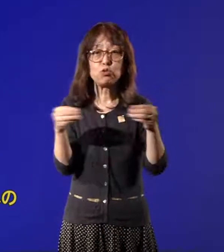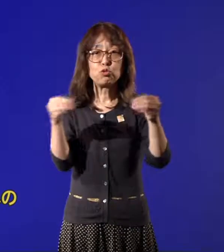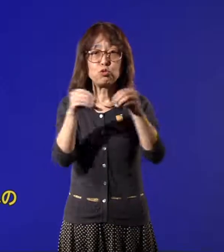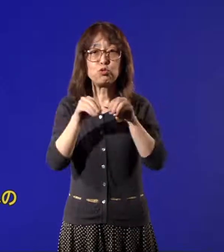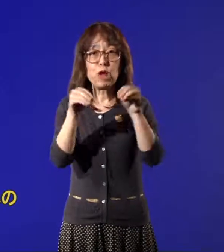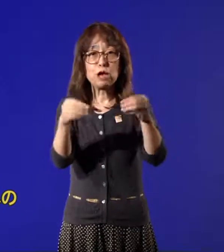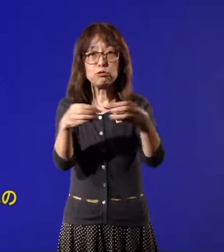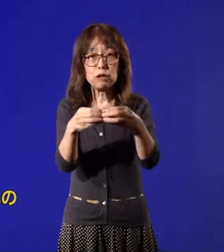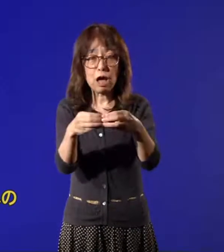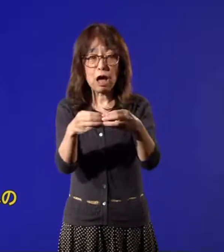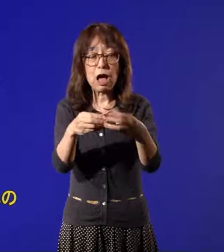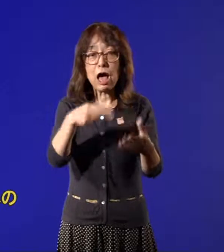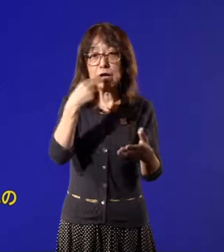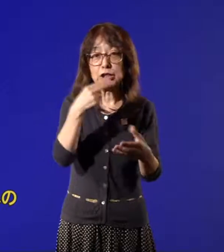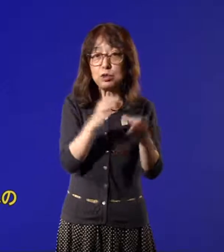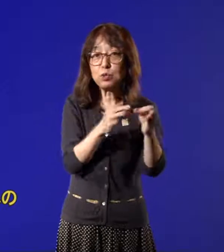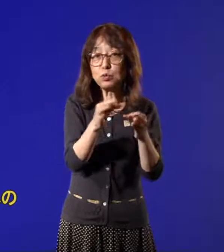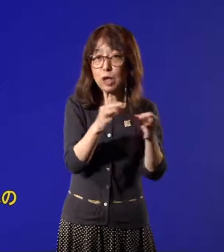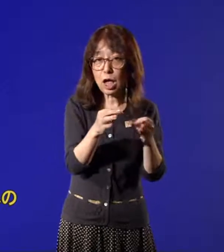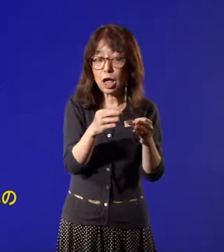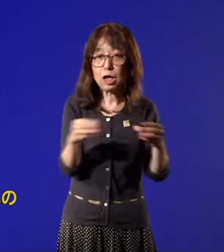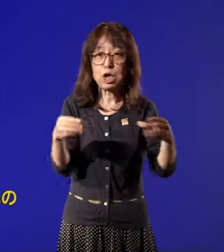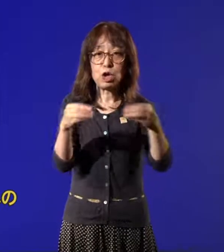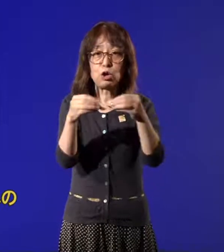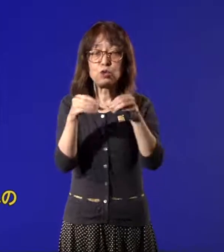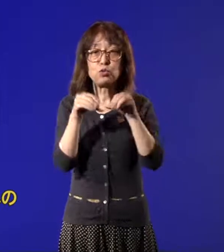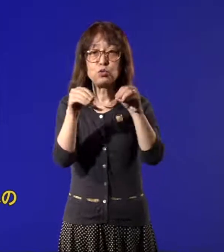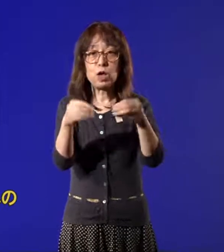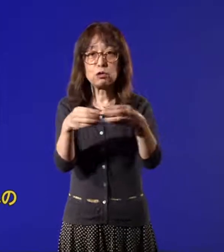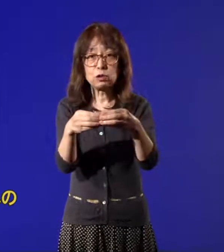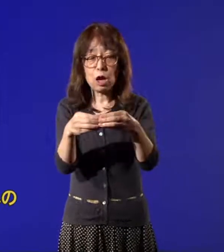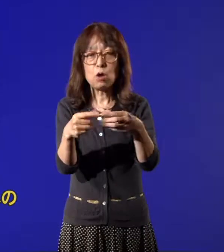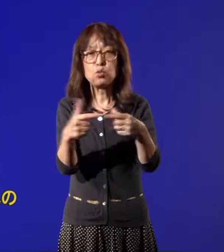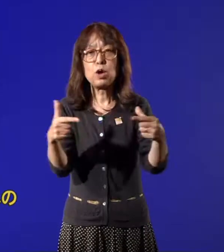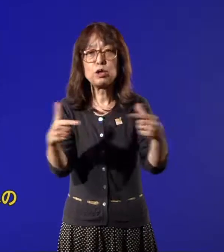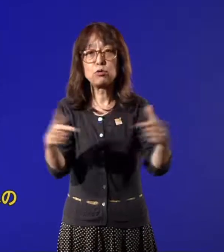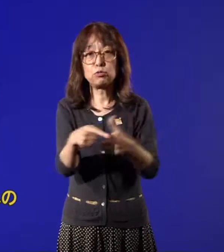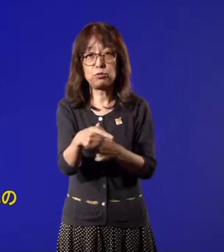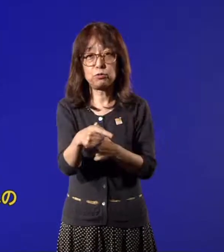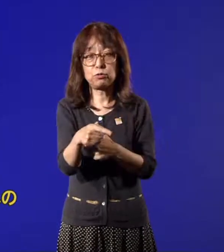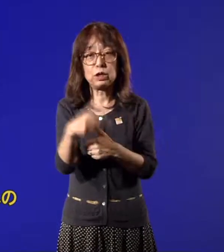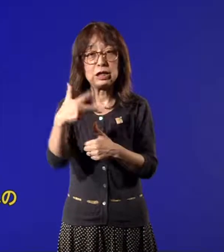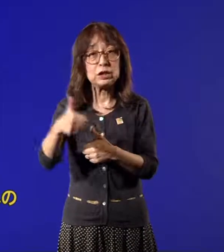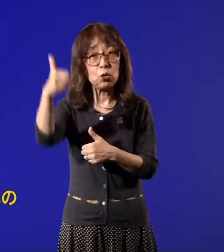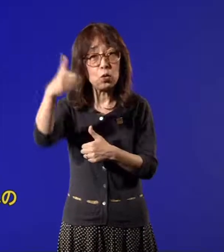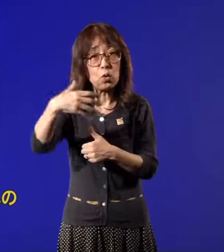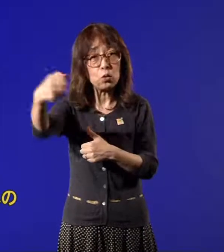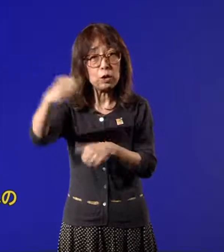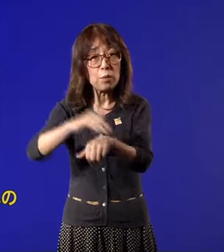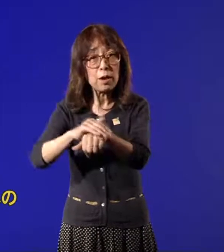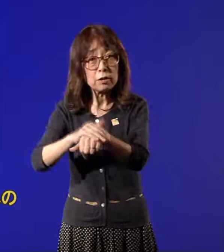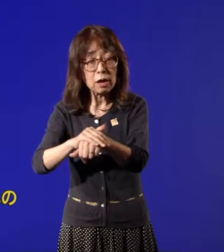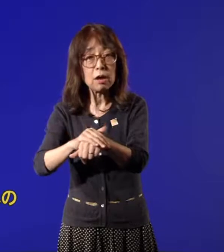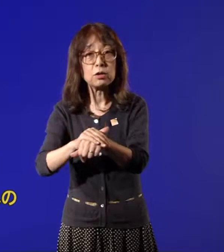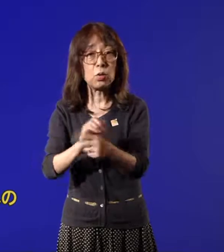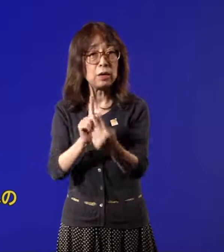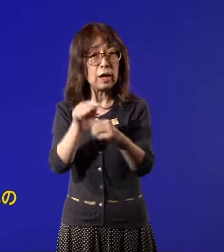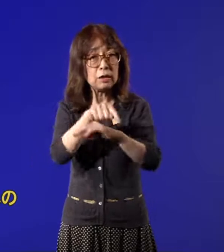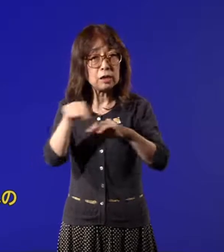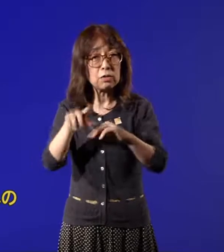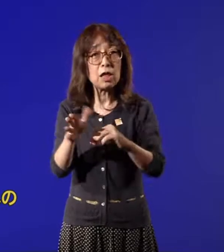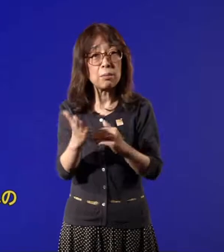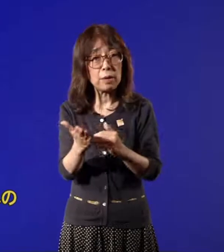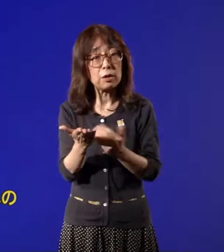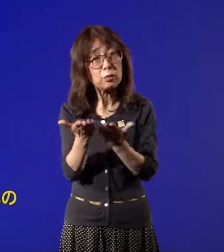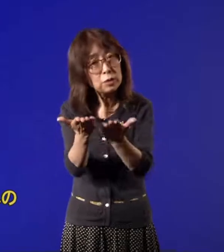スターということで、クラスターも増えているような印象を受けています、市長としての受け止めと、はい、あとまた対策等ありましたらお願いします